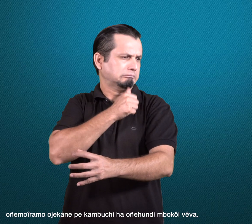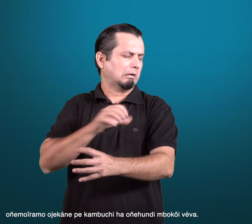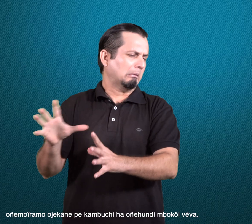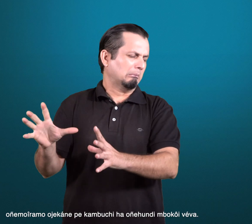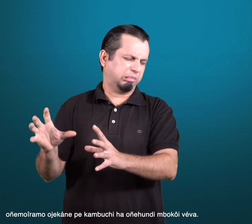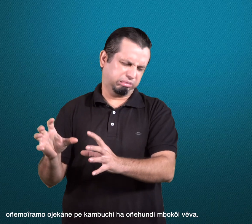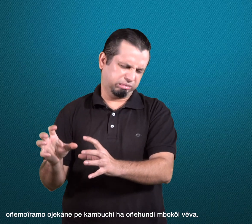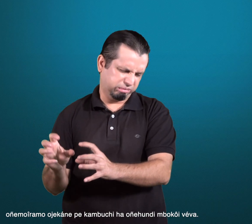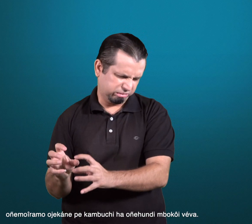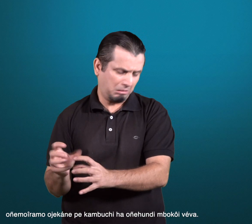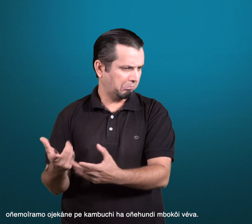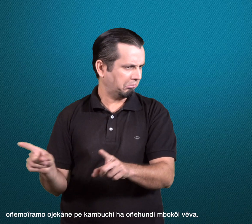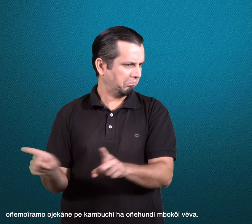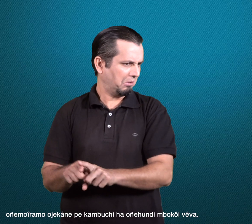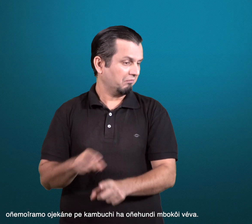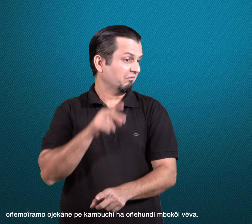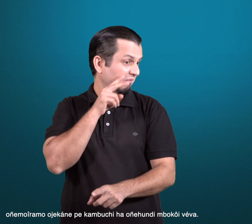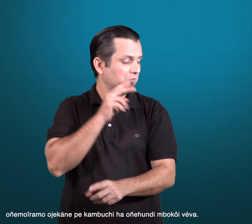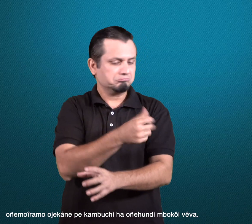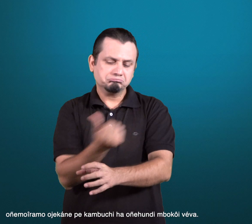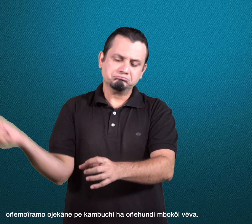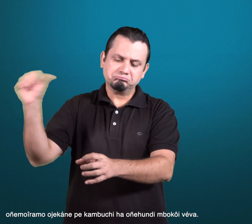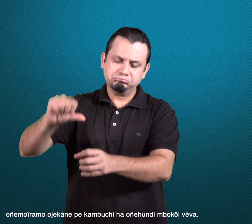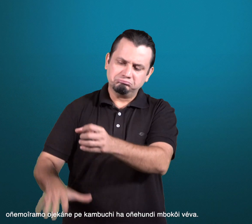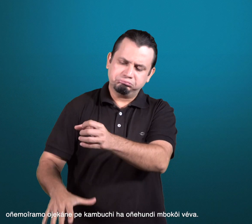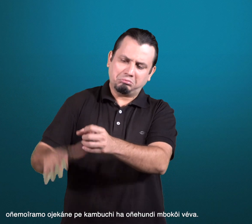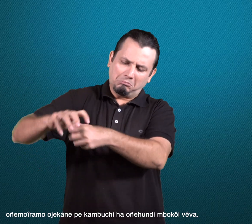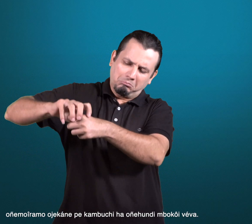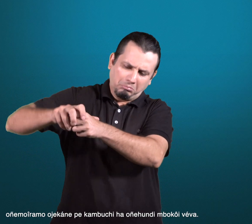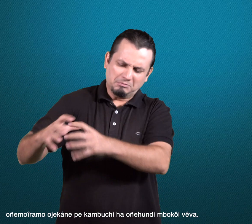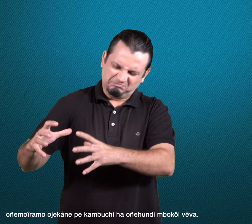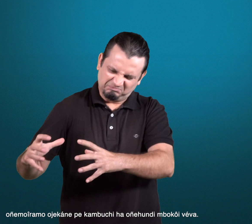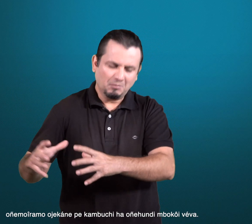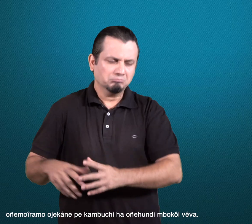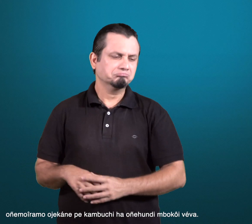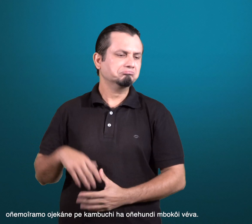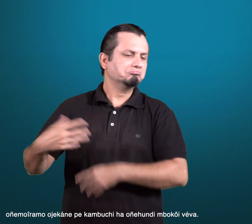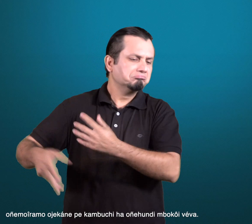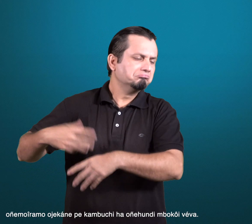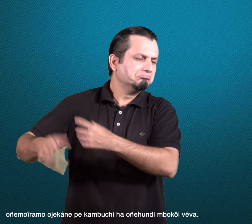Oñemoĩramo ojekáne ha pe kambuchi oñehũndíne